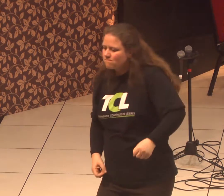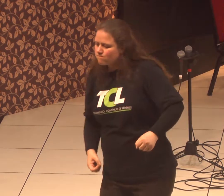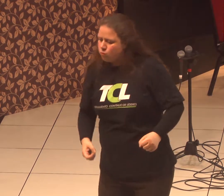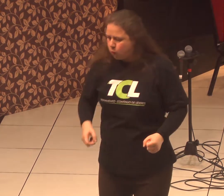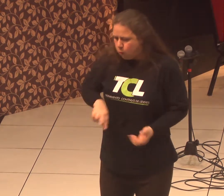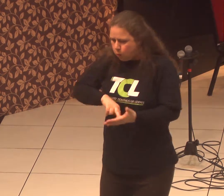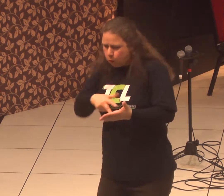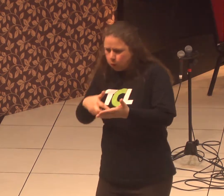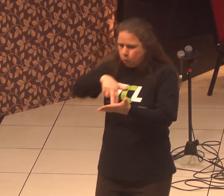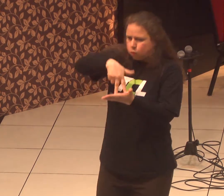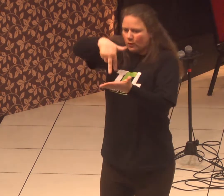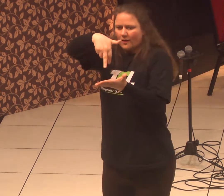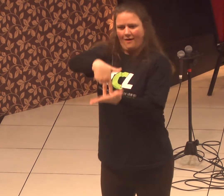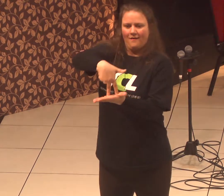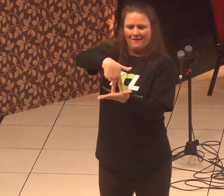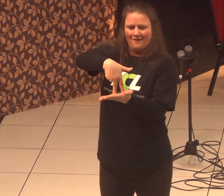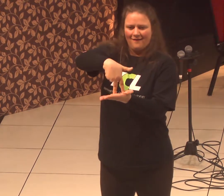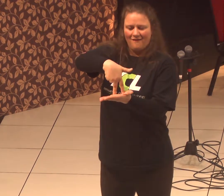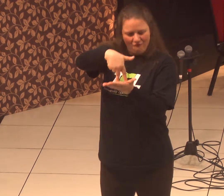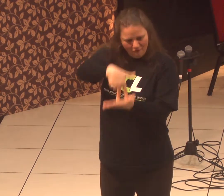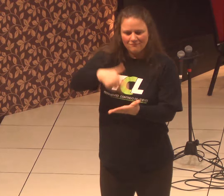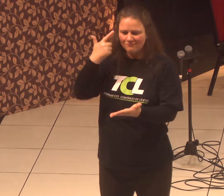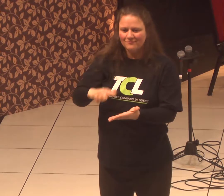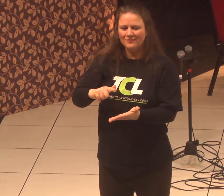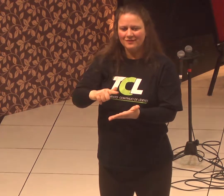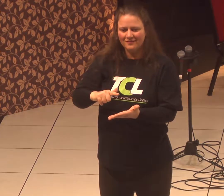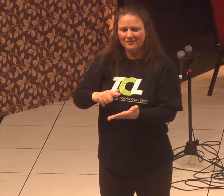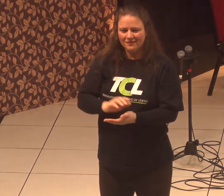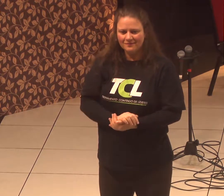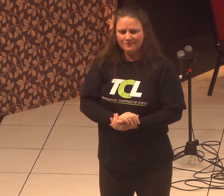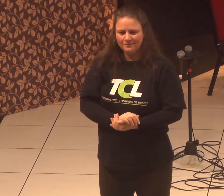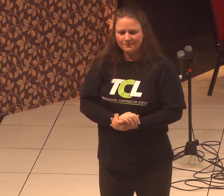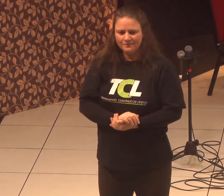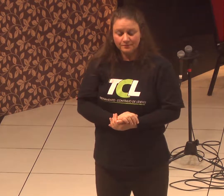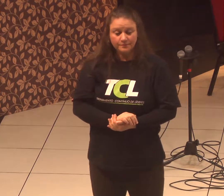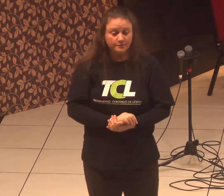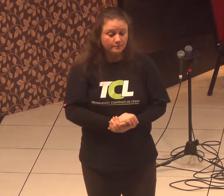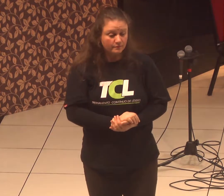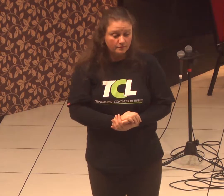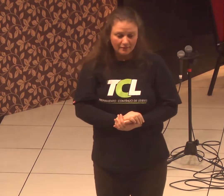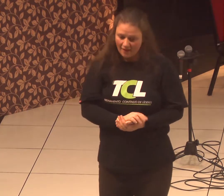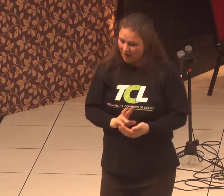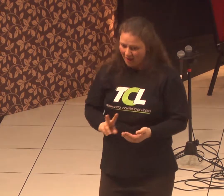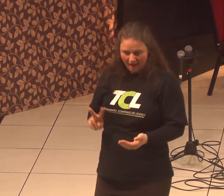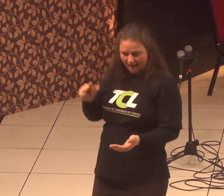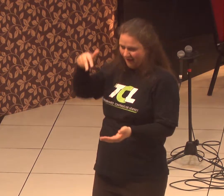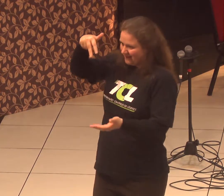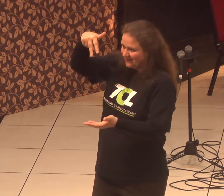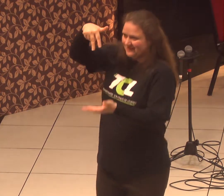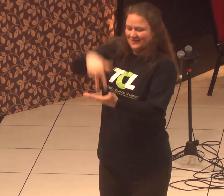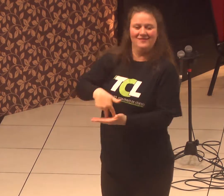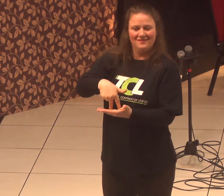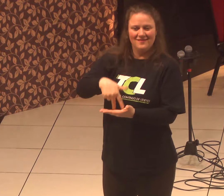tornozelos do homem ficaram firmes. E de um salto, pôs-se em